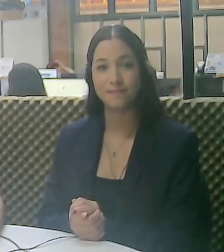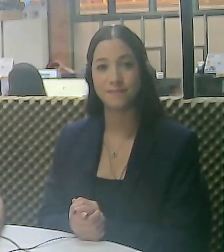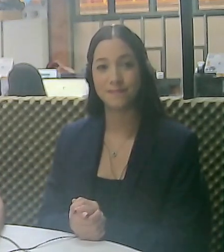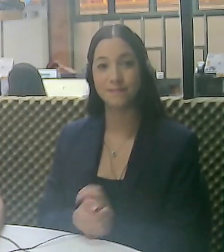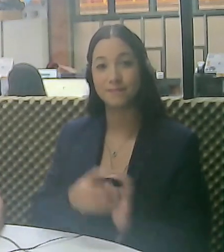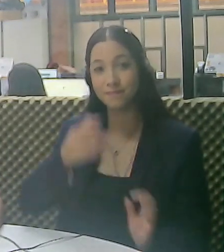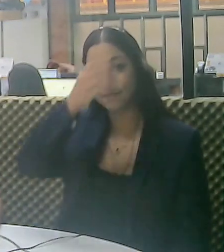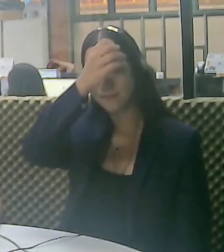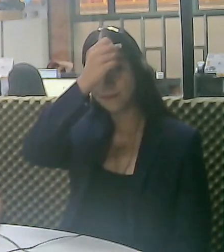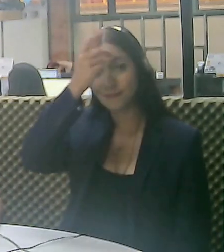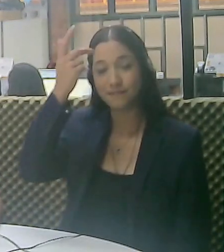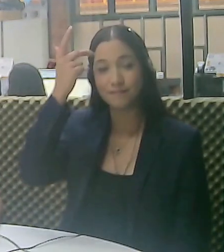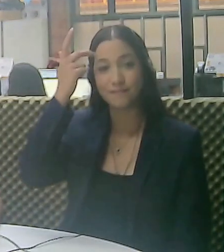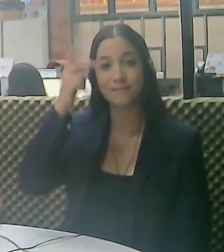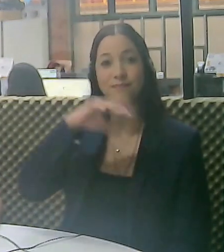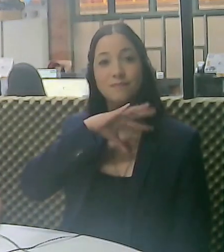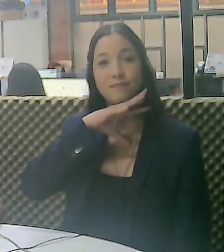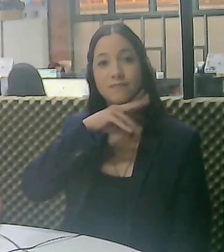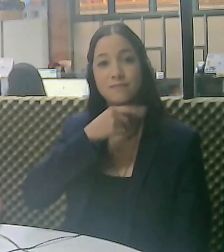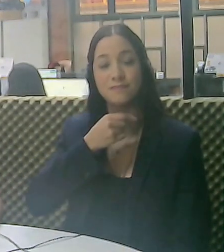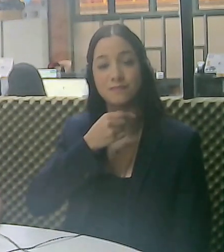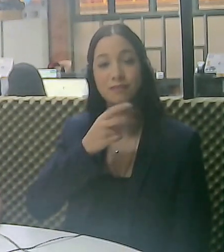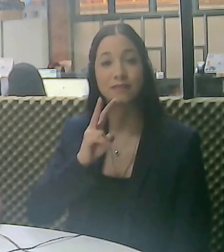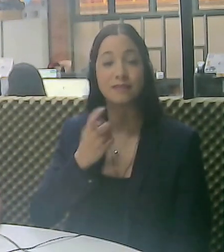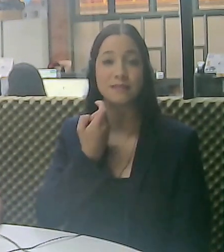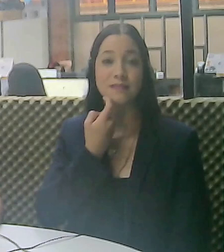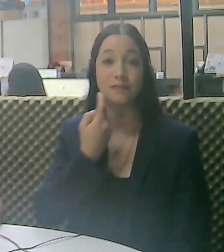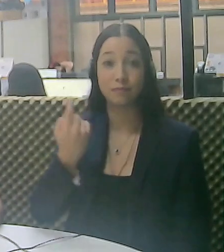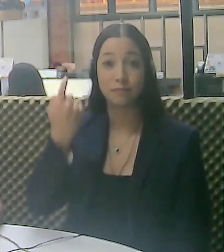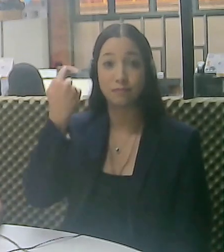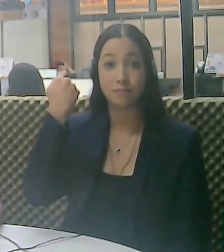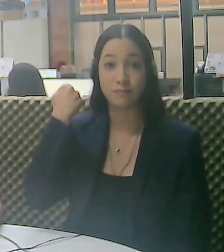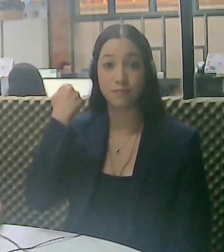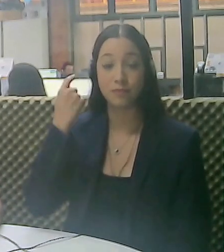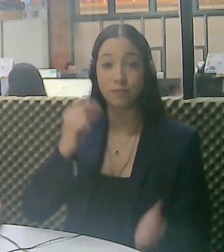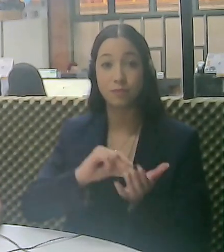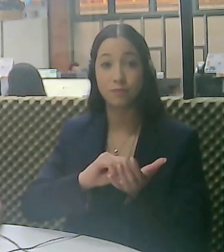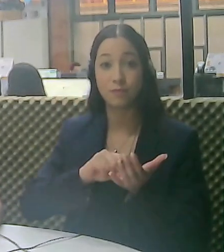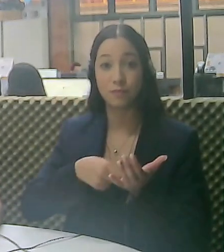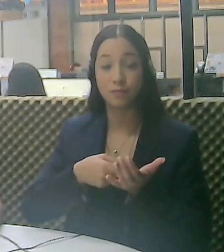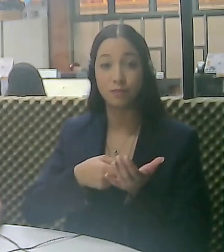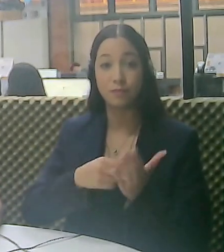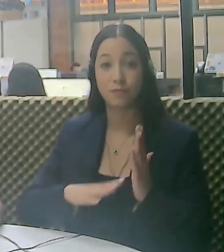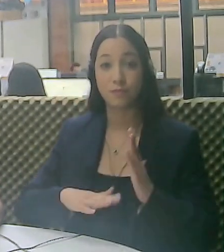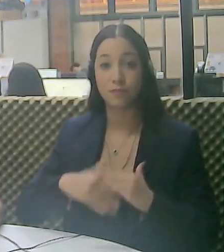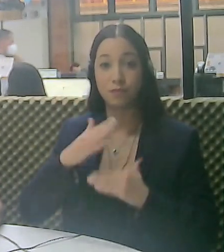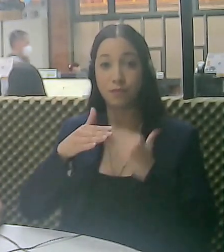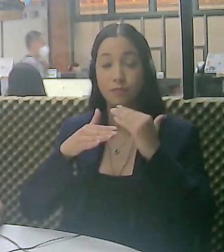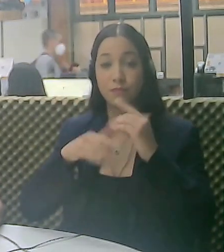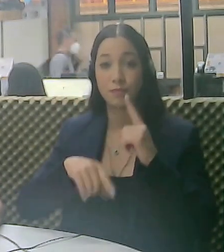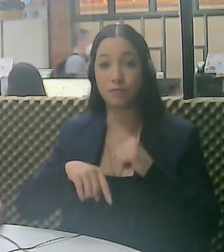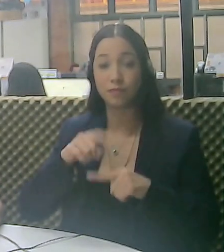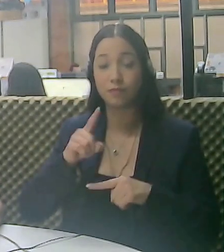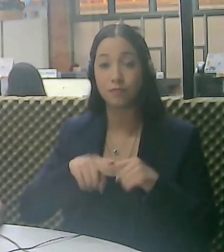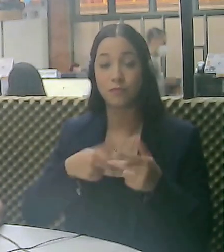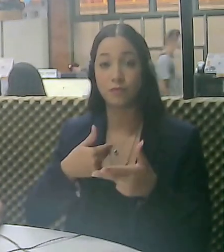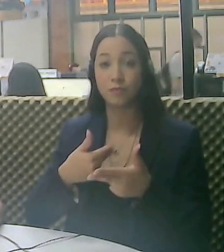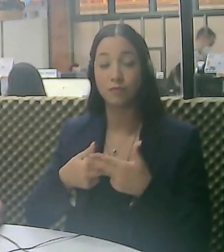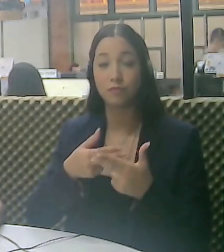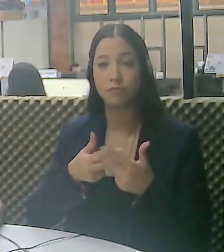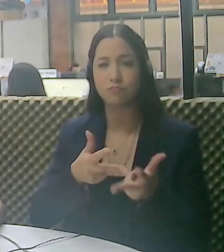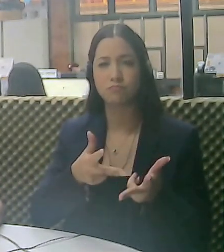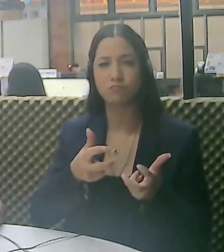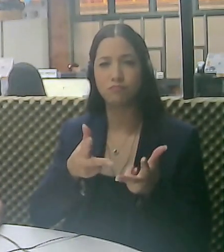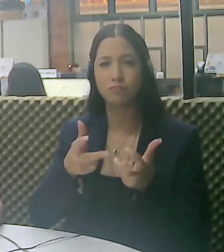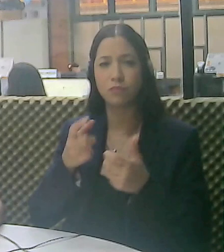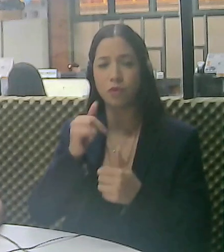O prefeito Adelmo Leão assinou na última sexta-feira o contrato para modernização e ampliação dos equipamentos utilizados na detecção